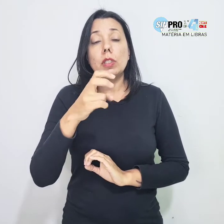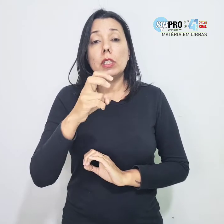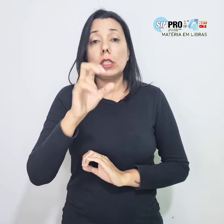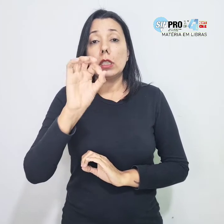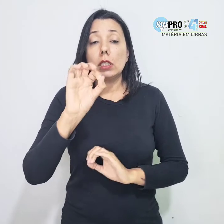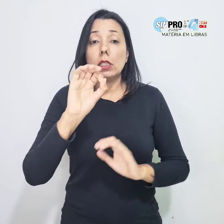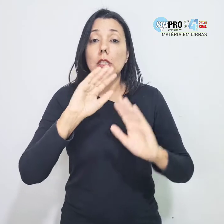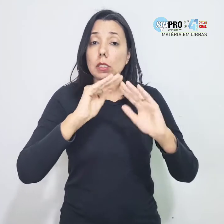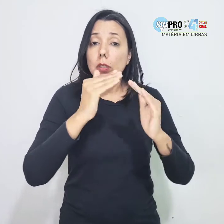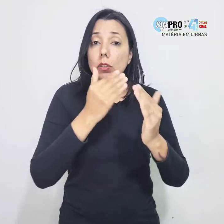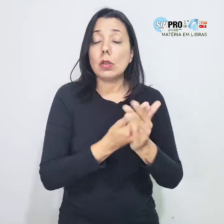escolas